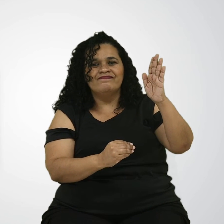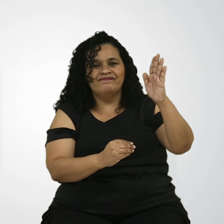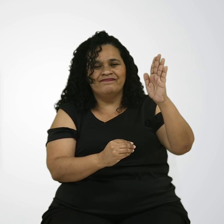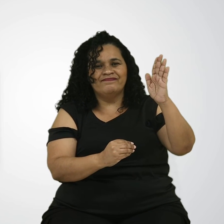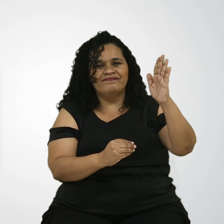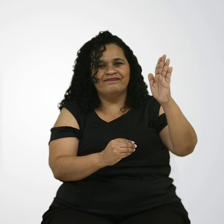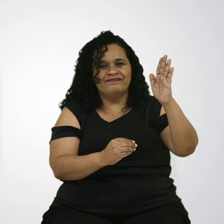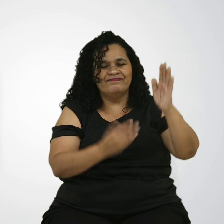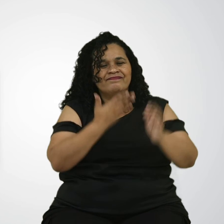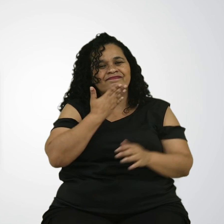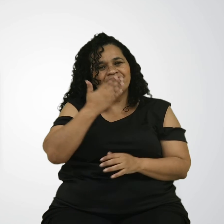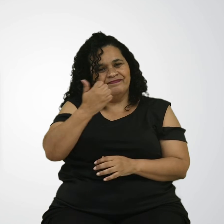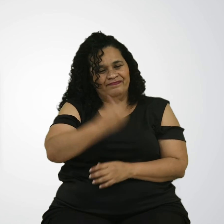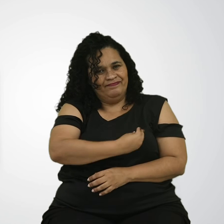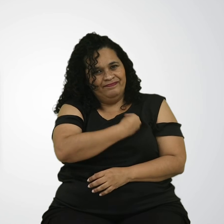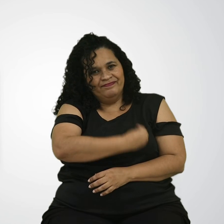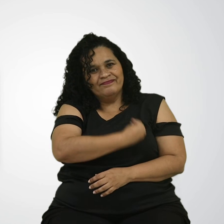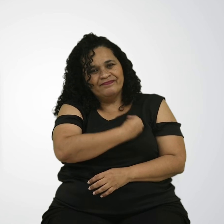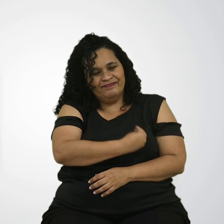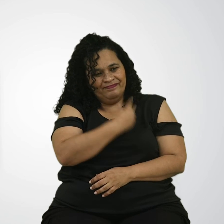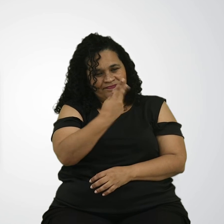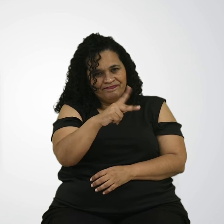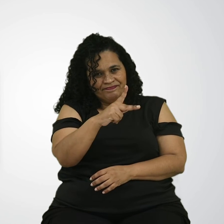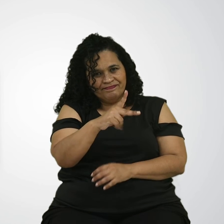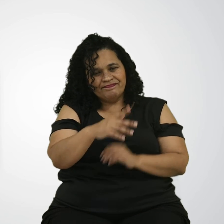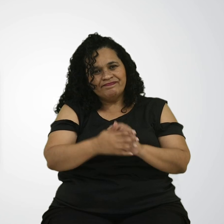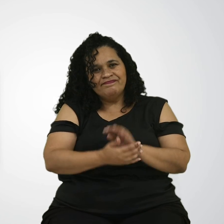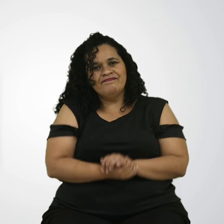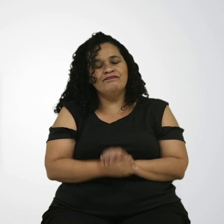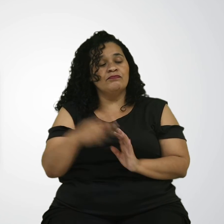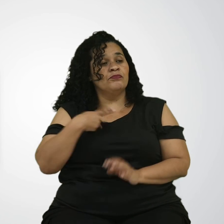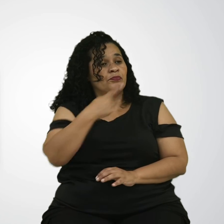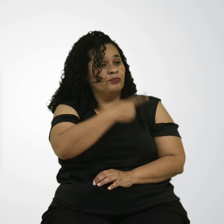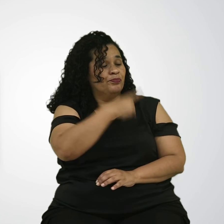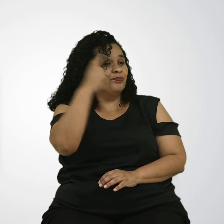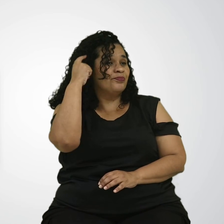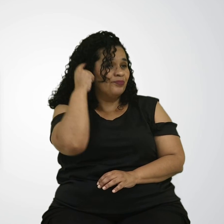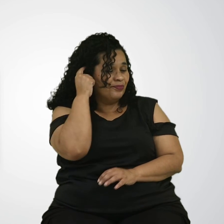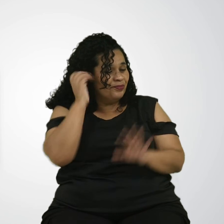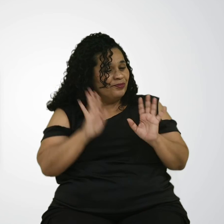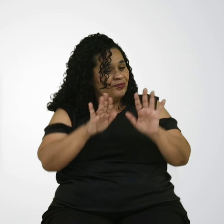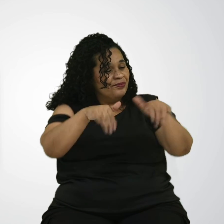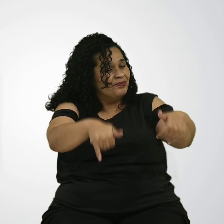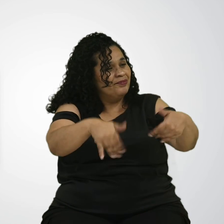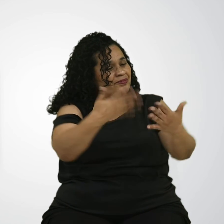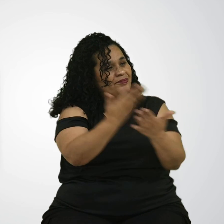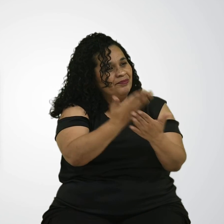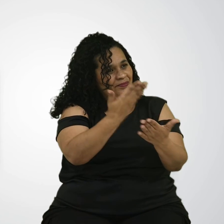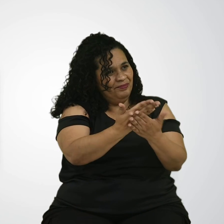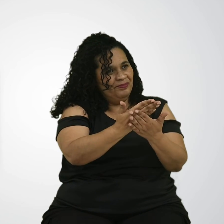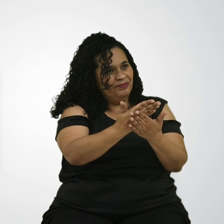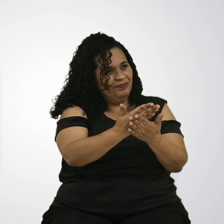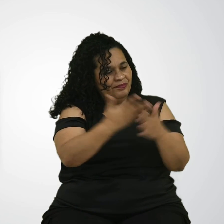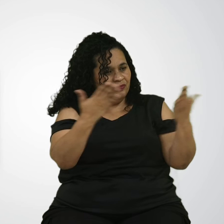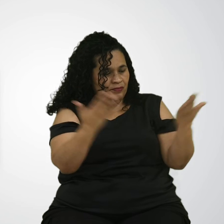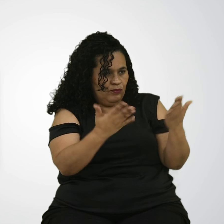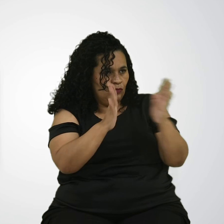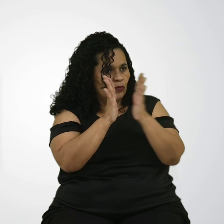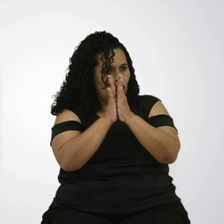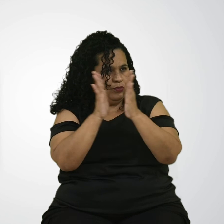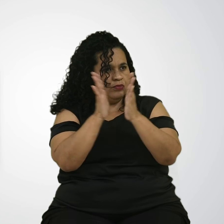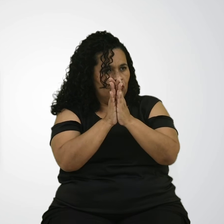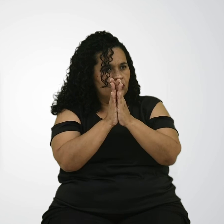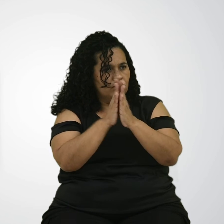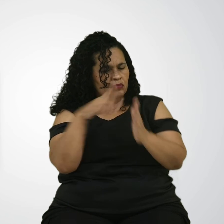né? de jeito nenhum, de jeito nenhum. Isso é um negócio importante. Pastor Kennedy, chegamos ao fim do nosso estudo. Você vai orar aqui para nós, para a